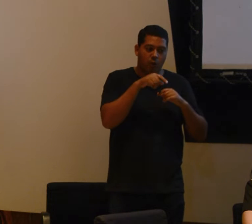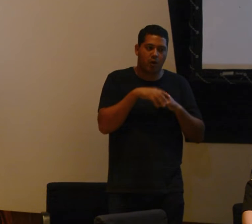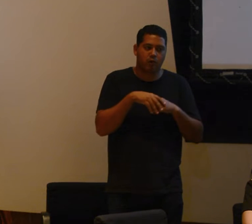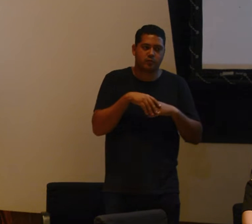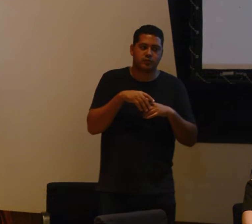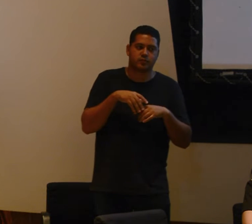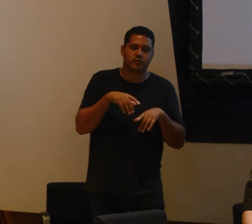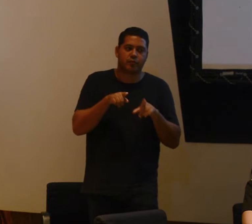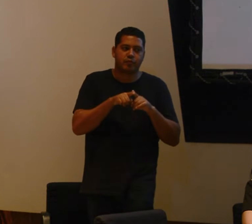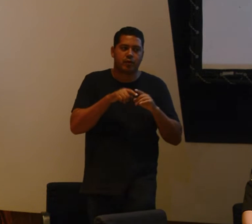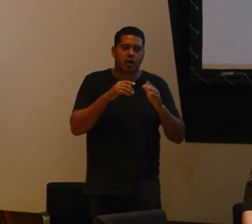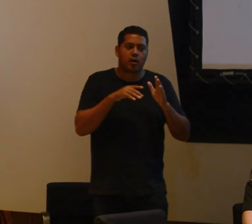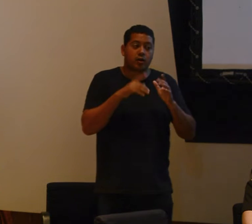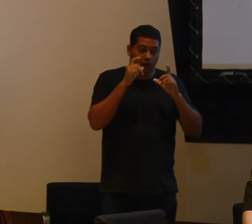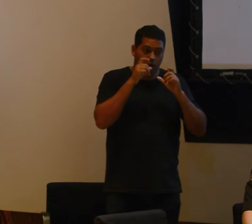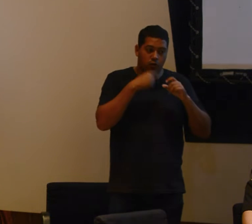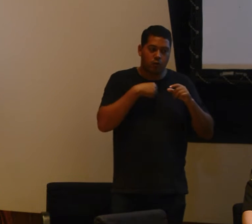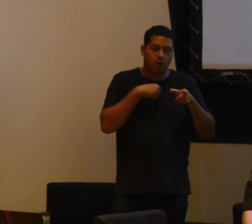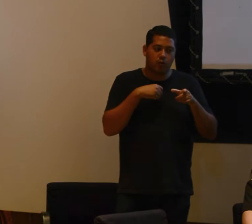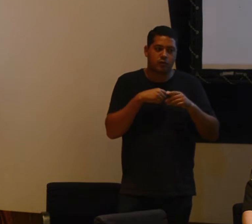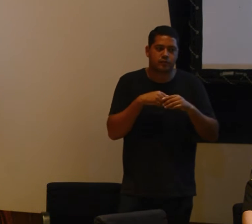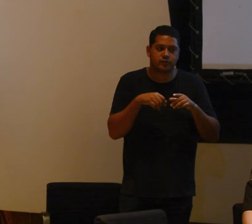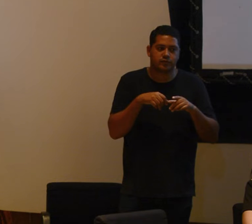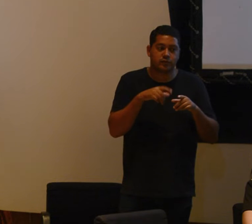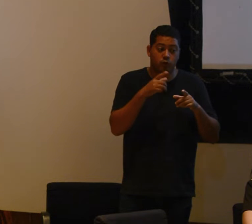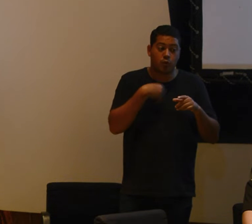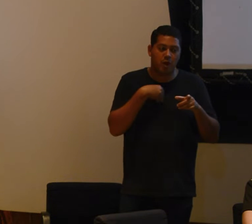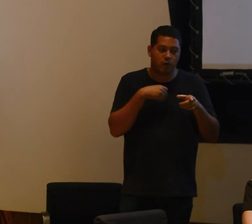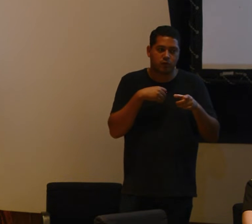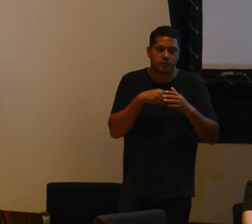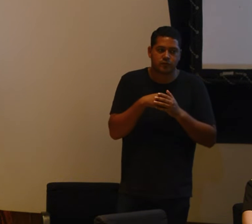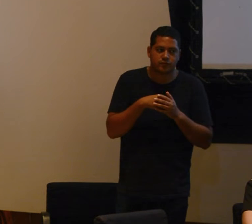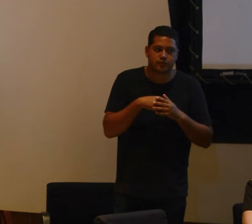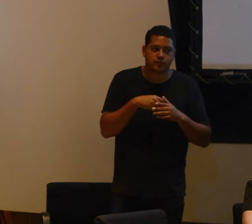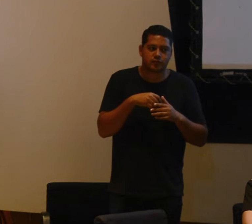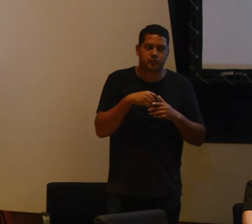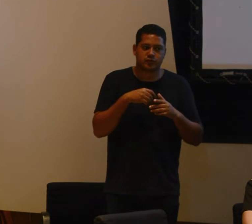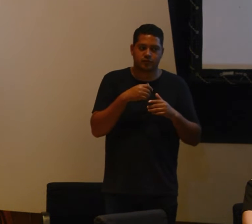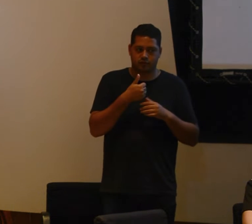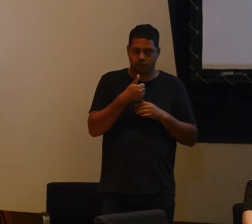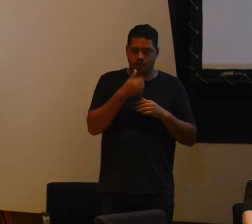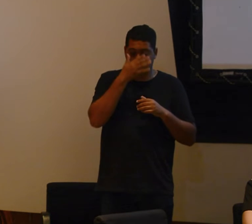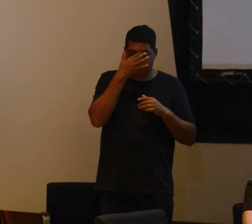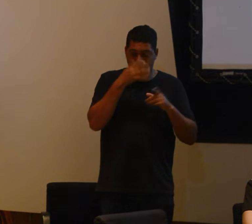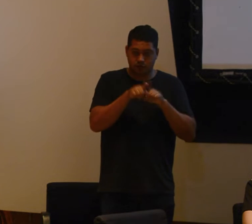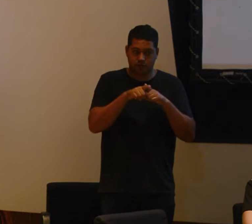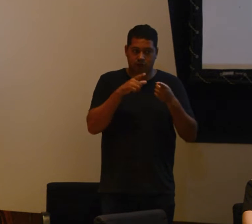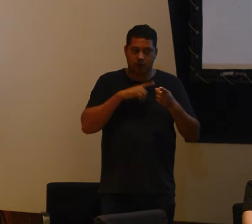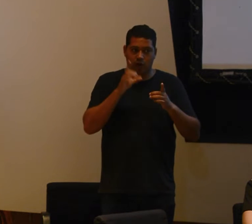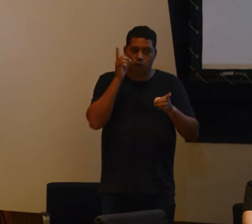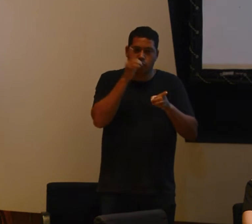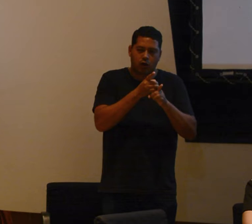os profissionais capacitados e que estudaram bastante, entenderam as manifestações e realmente traçaram um